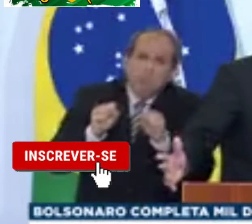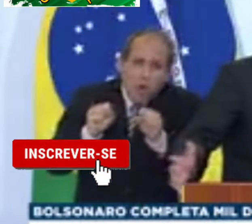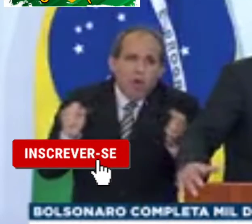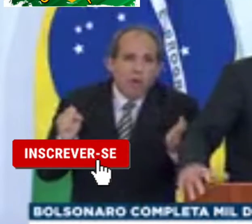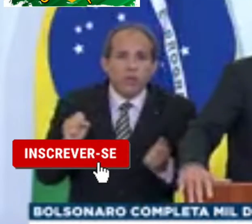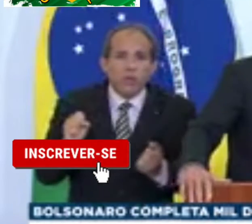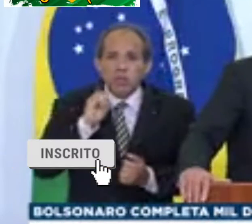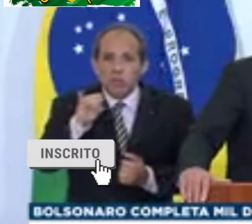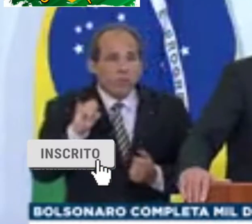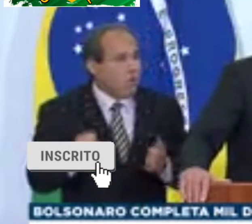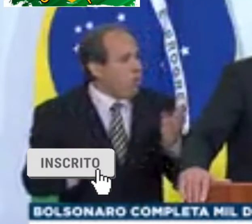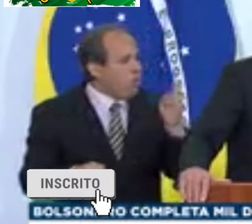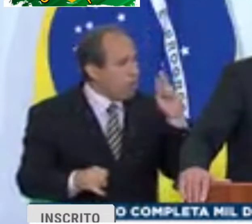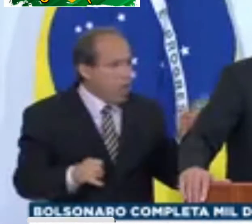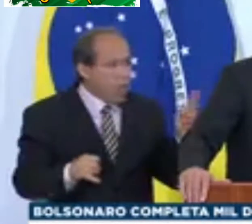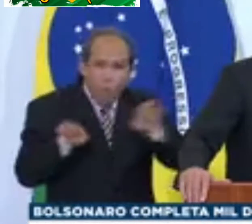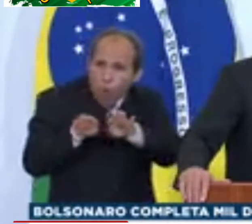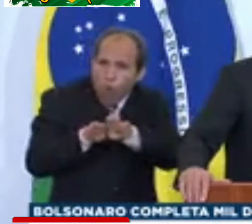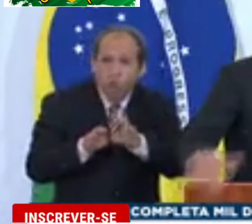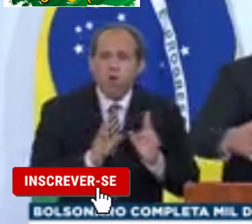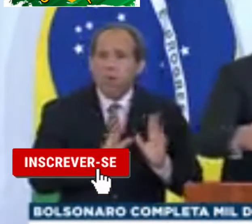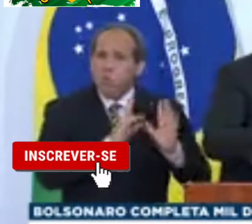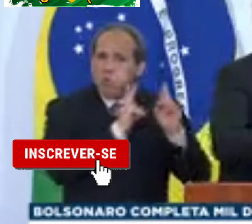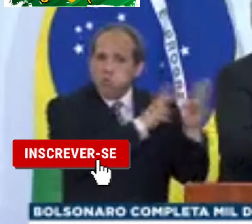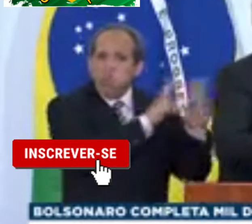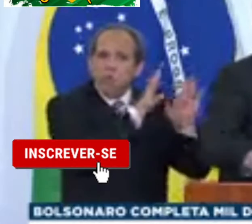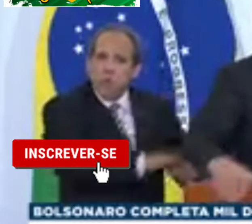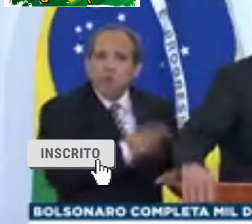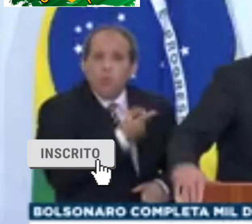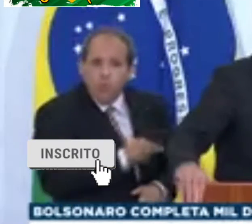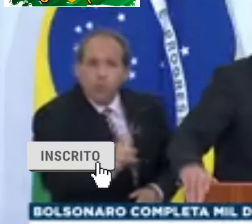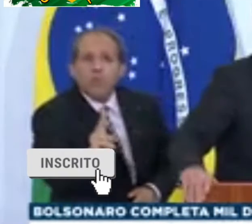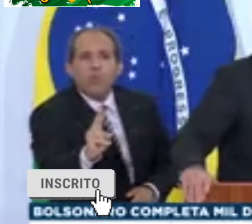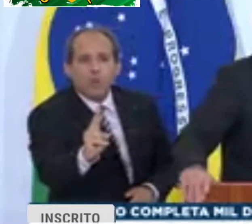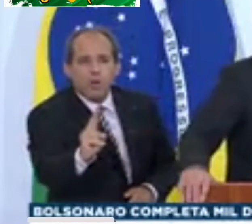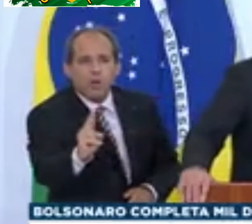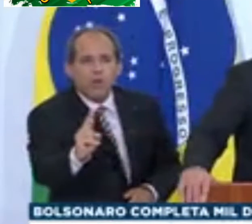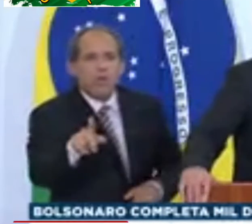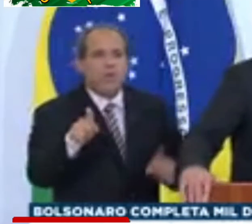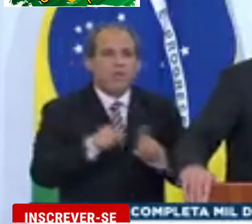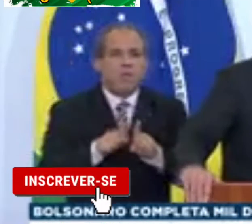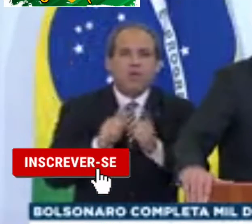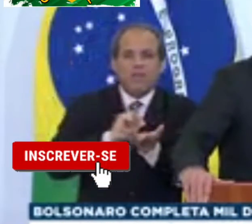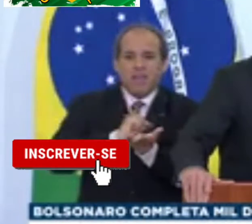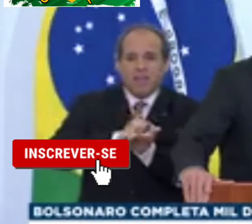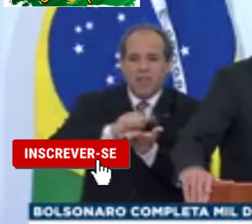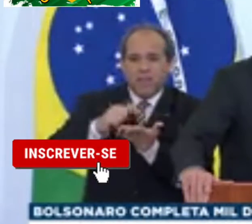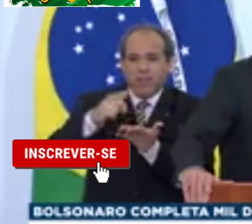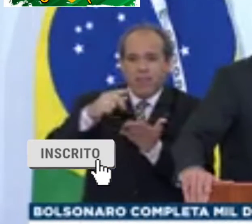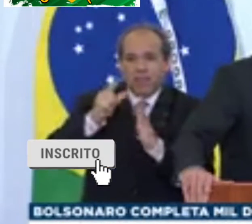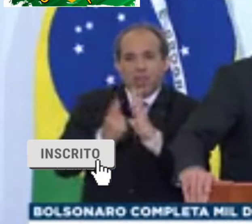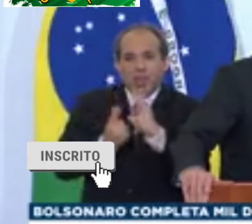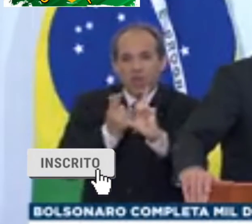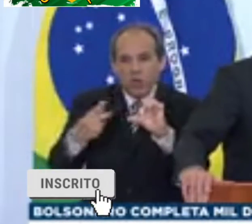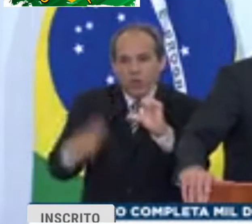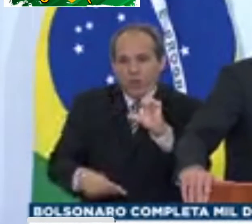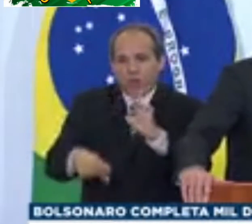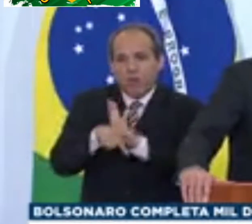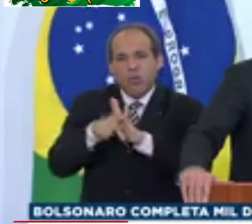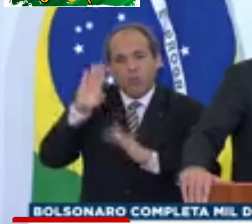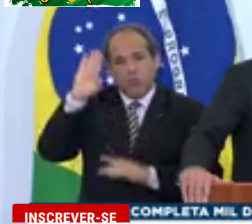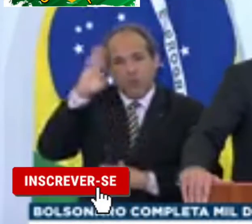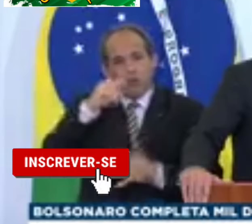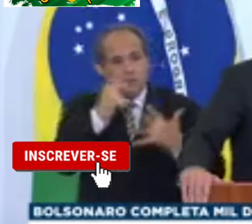Senão é trocar 6 por meia dúzia. Como o FMI está vendo a economia no Brasil? Como ele mesmo